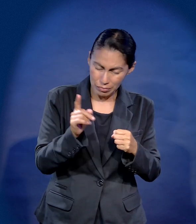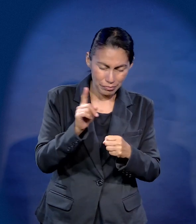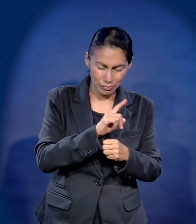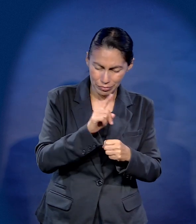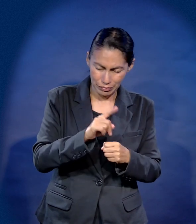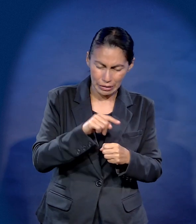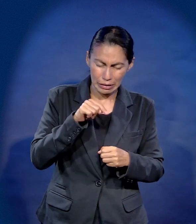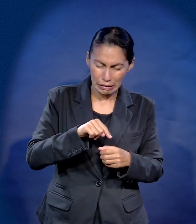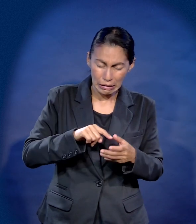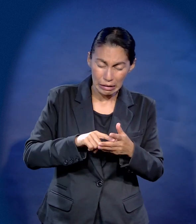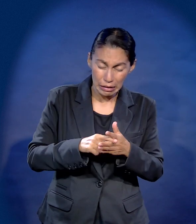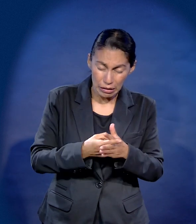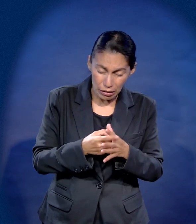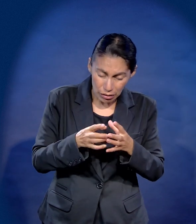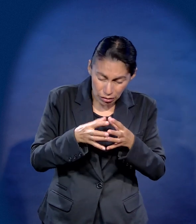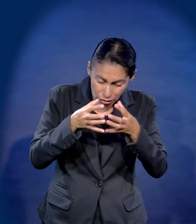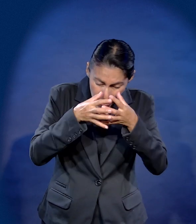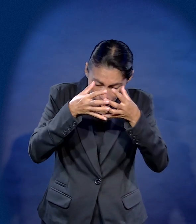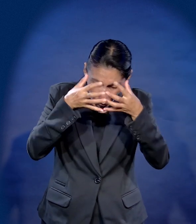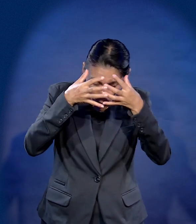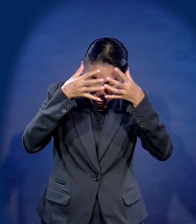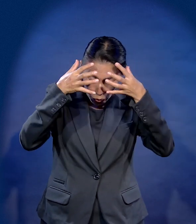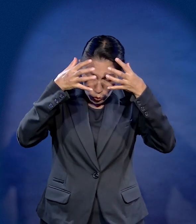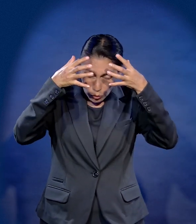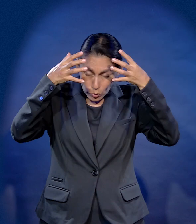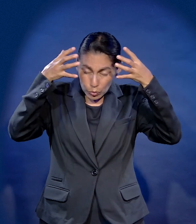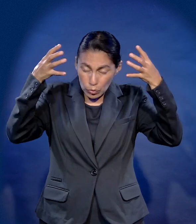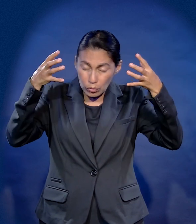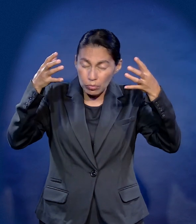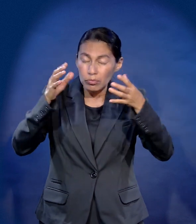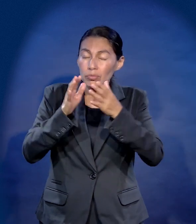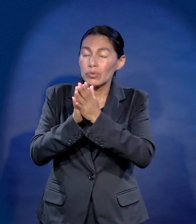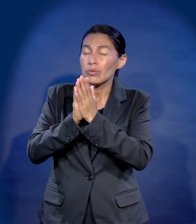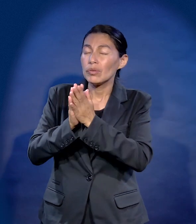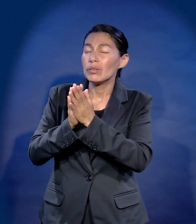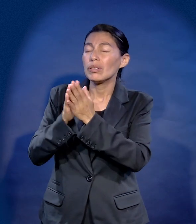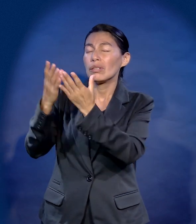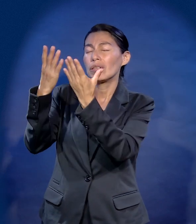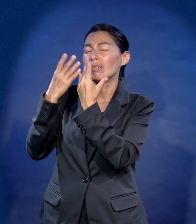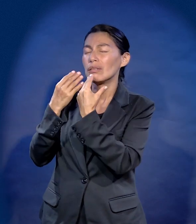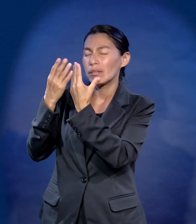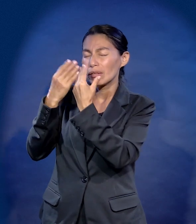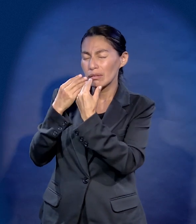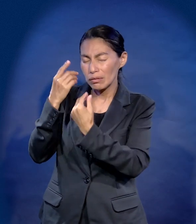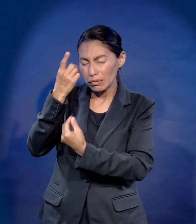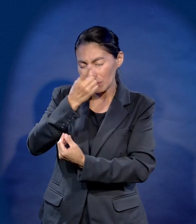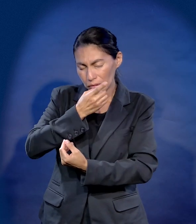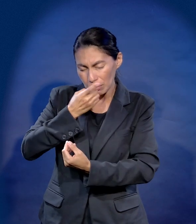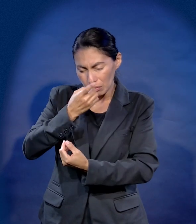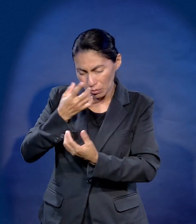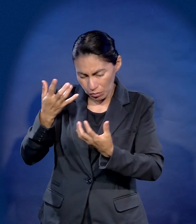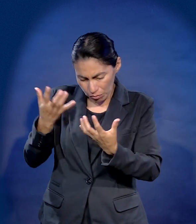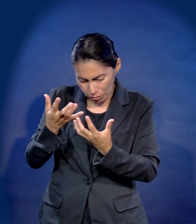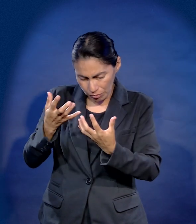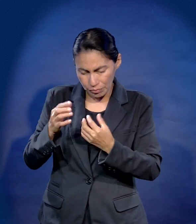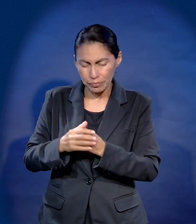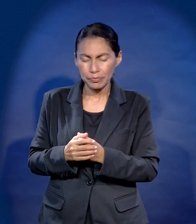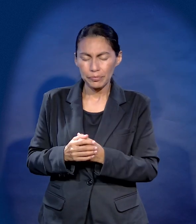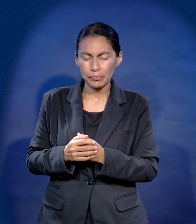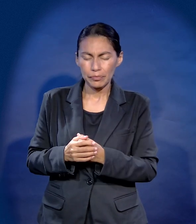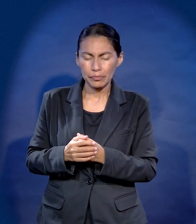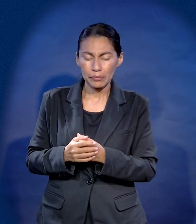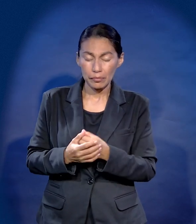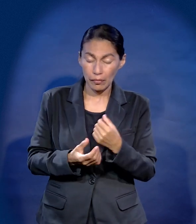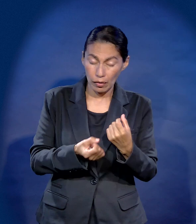Que no es el final. Que hay un proceso de crecimiento. Que hay un proceso de crecimiento. Enséñanos, enséñanos a ser